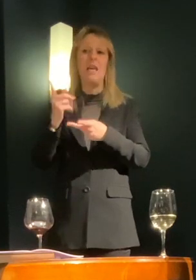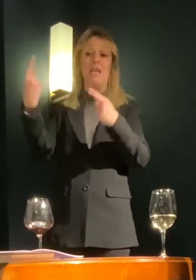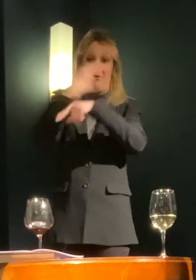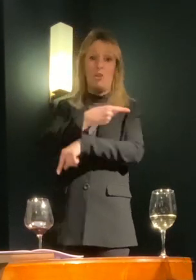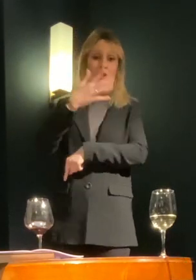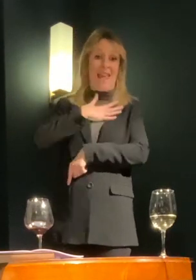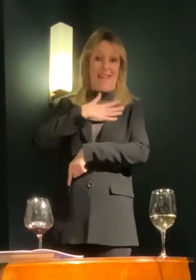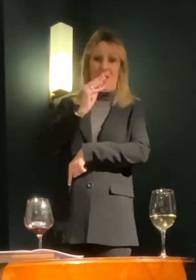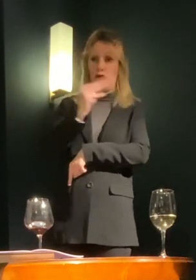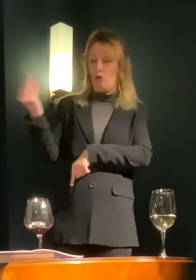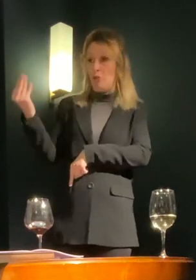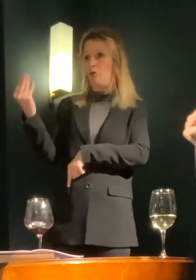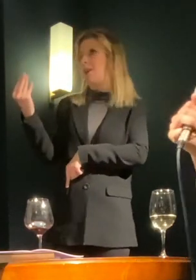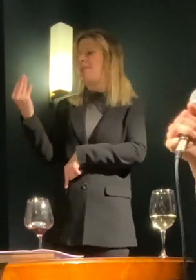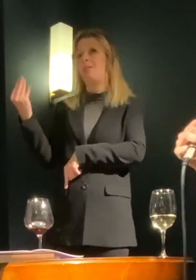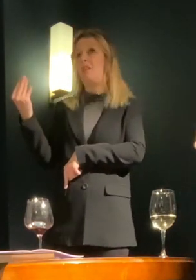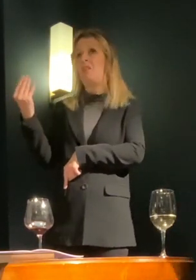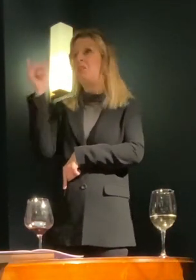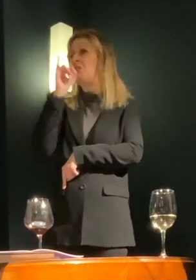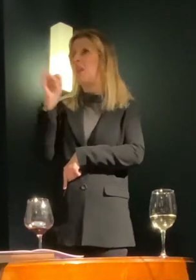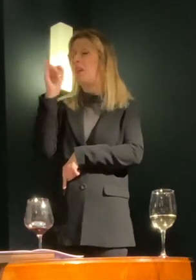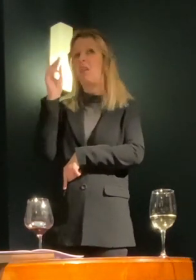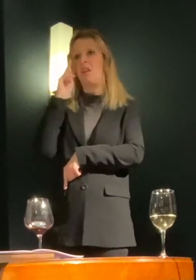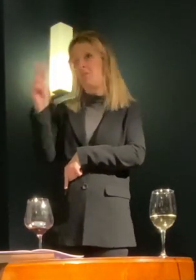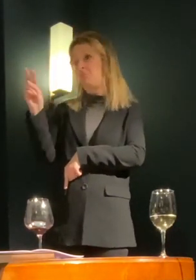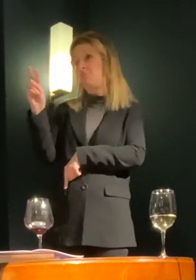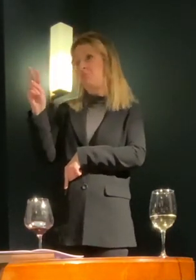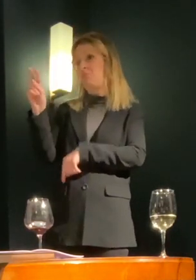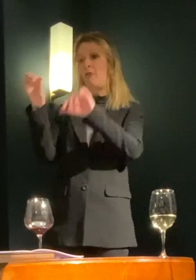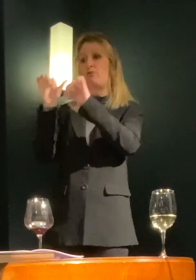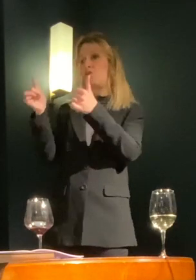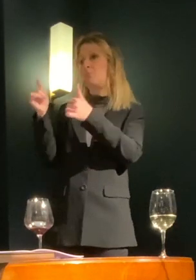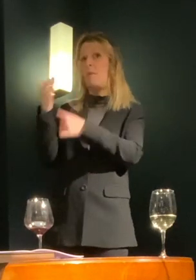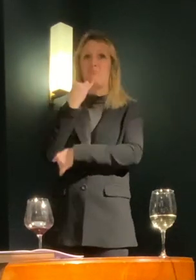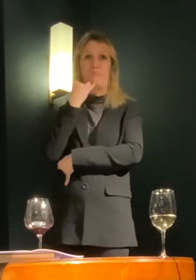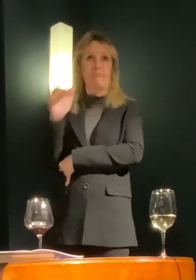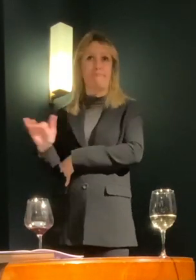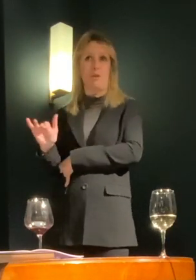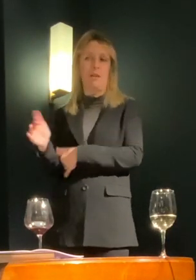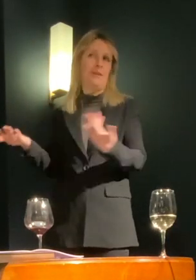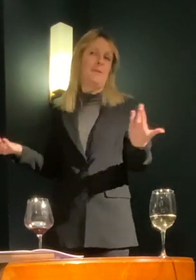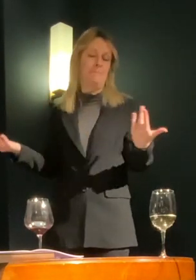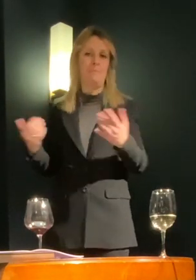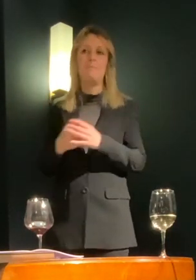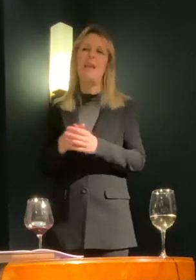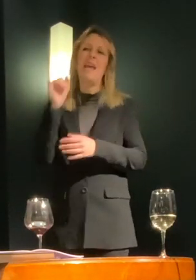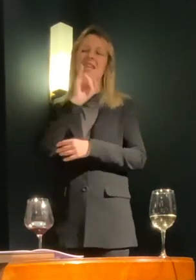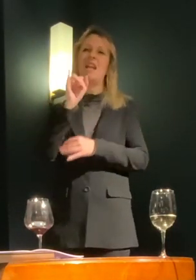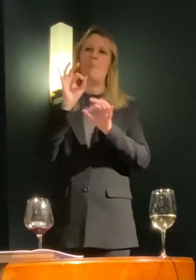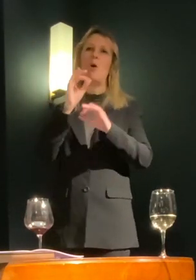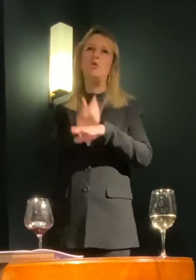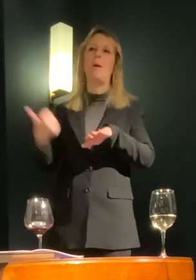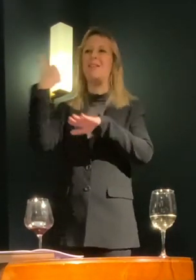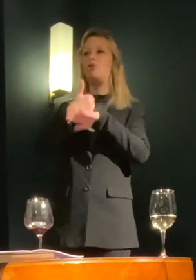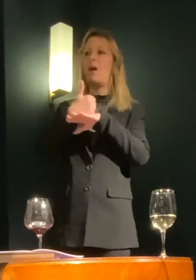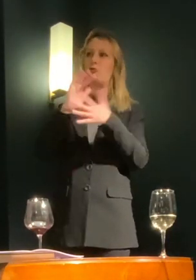non c'è. Perché ovviamente avendo 14 anni per loro è una bambina. Certo. Per cui Irene è proprio una figura che veramente cambia completamente